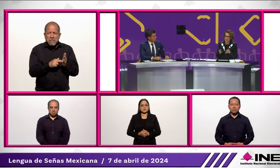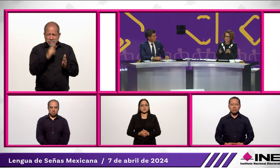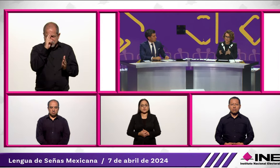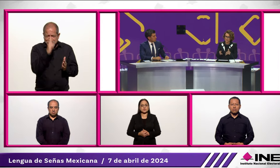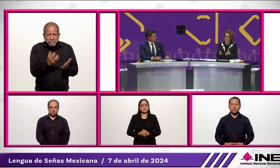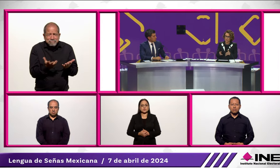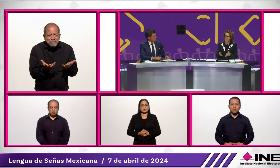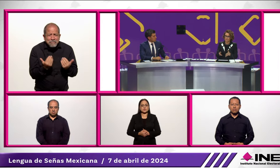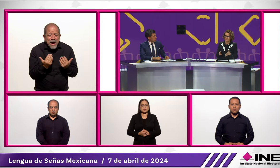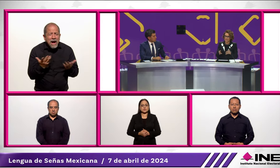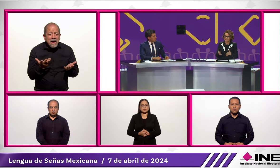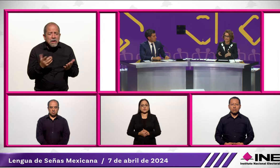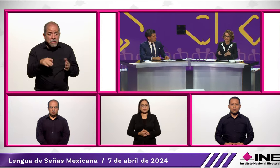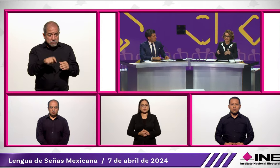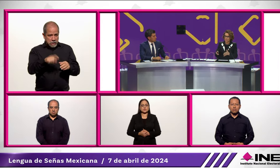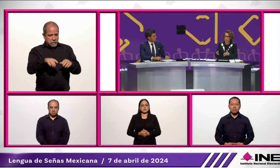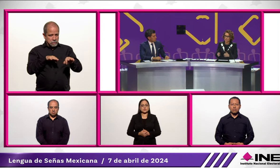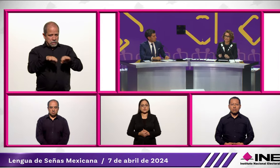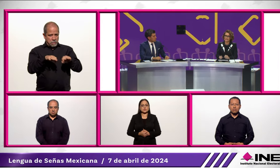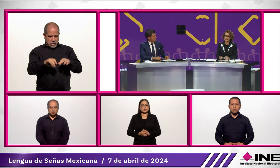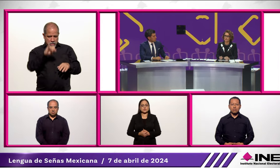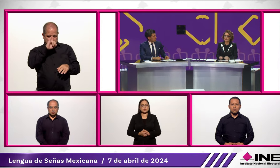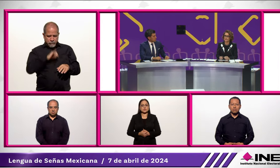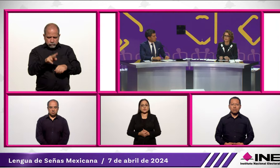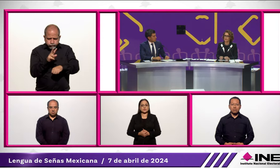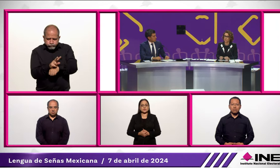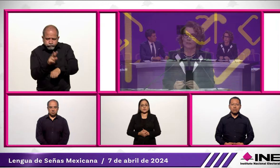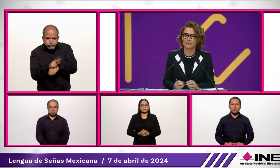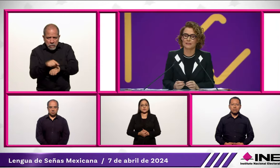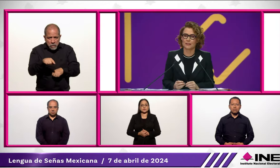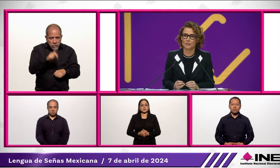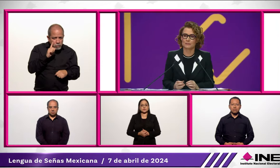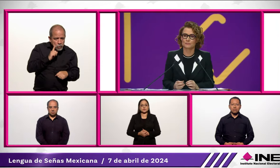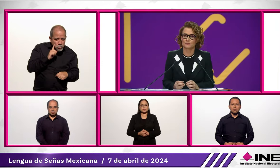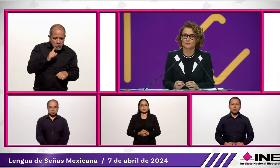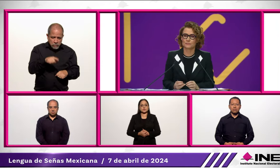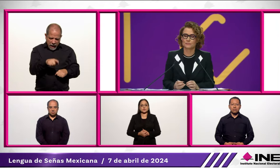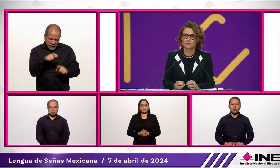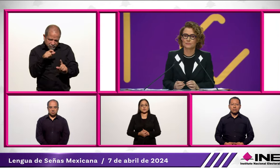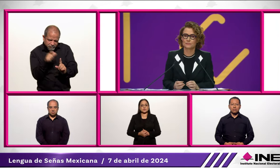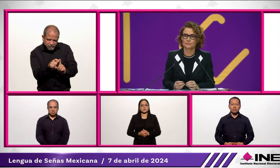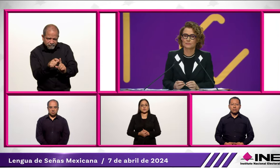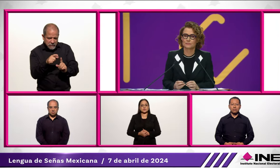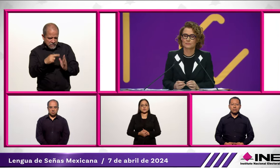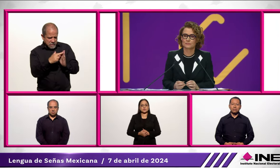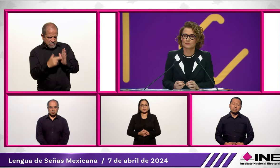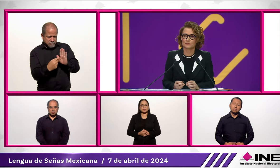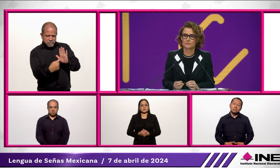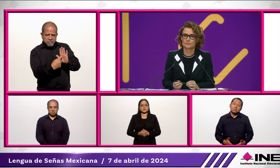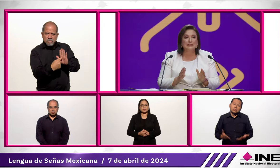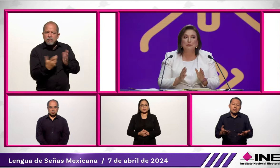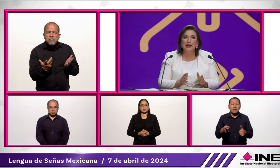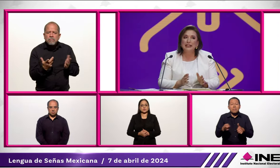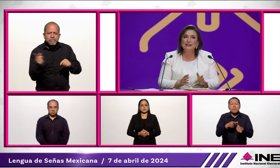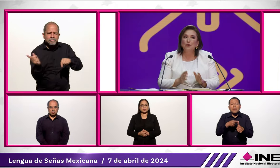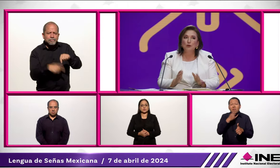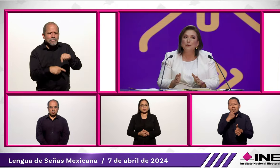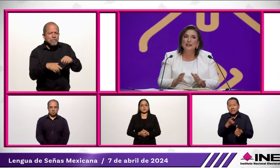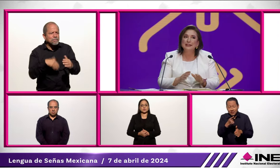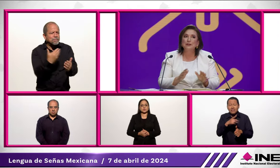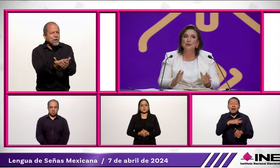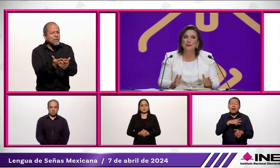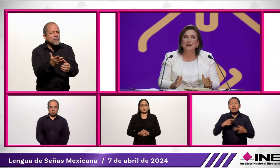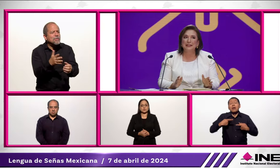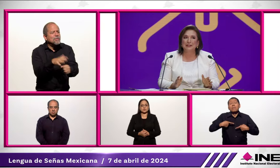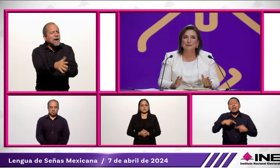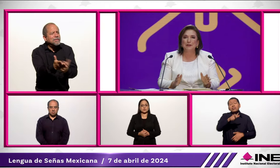tengan esa capacidad o que vayan a proteger a esas mujeres. ¿Qué proponen ese tema? Primero decir que hay personas buenas,